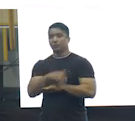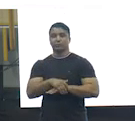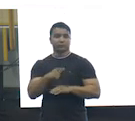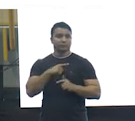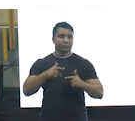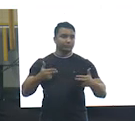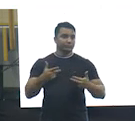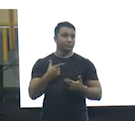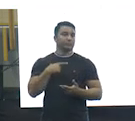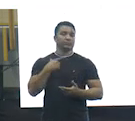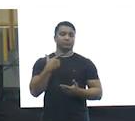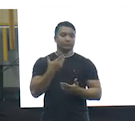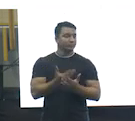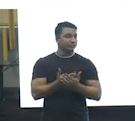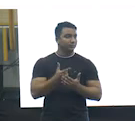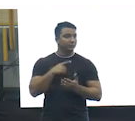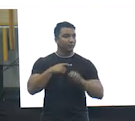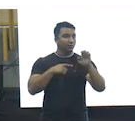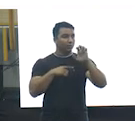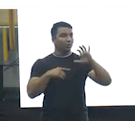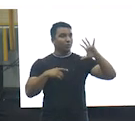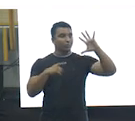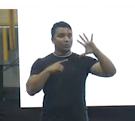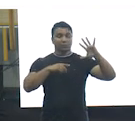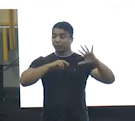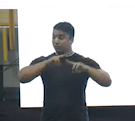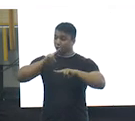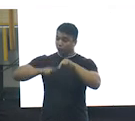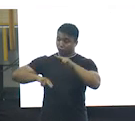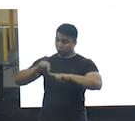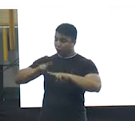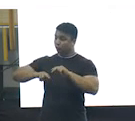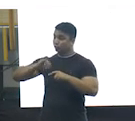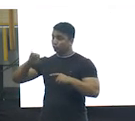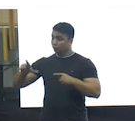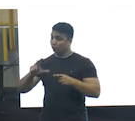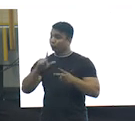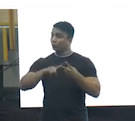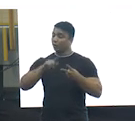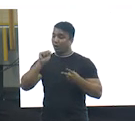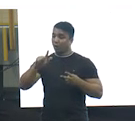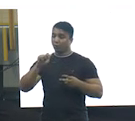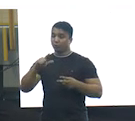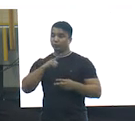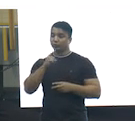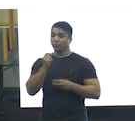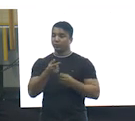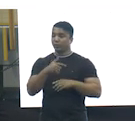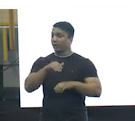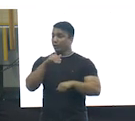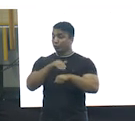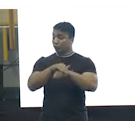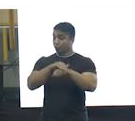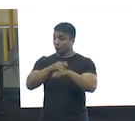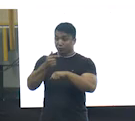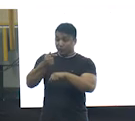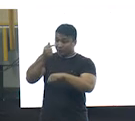competições esportivas que ocorrem na Europa, em junho, julho, agosto, o sol vai se pôr às 7, 8 horas da